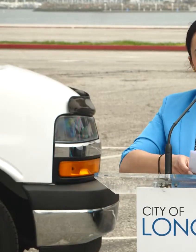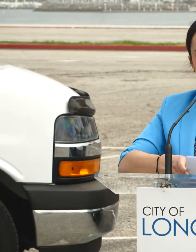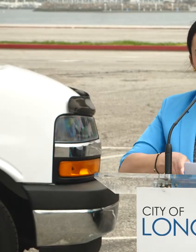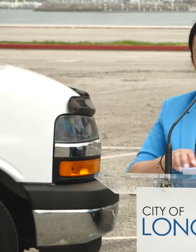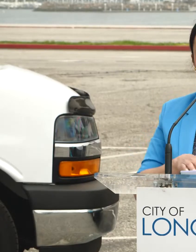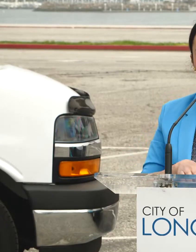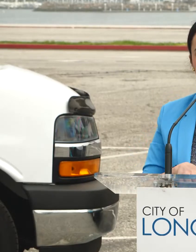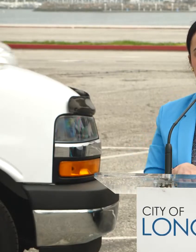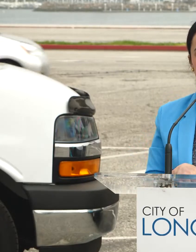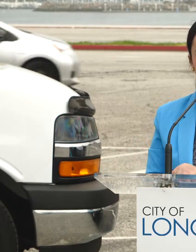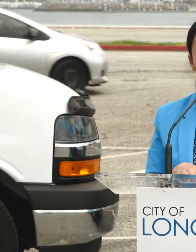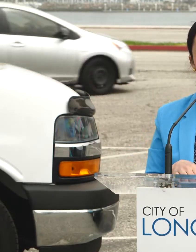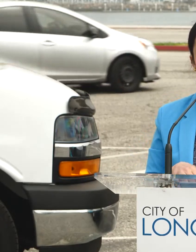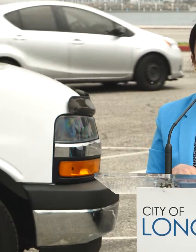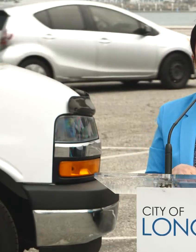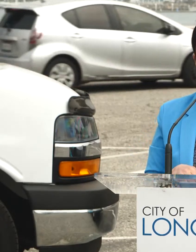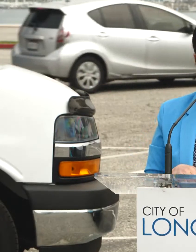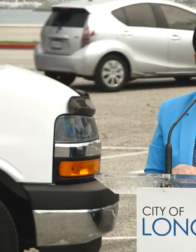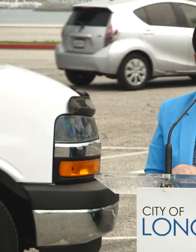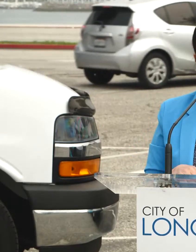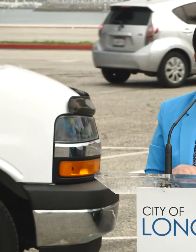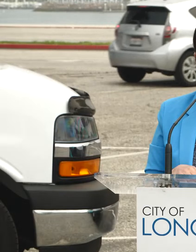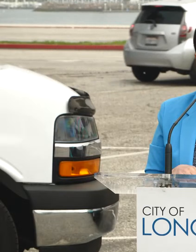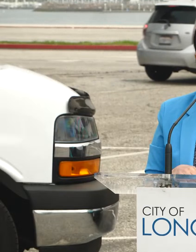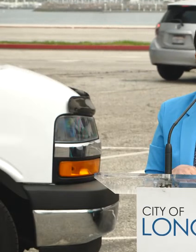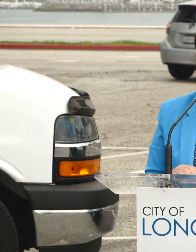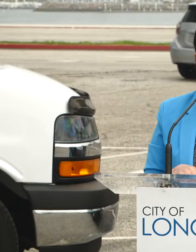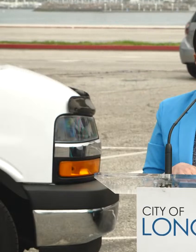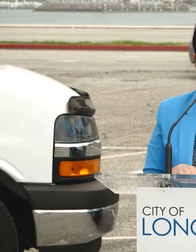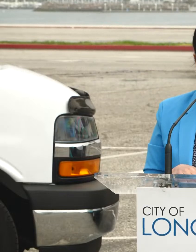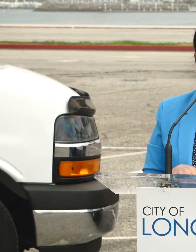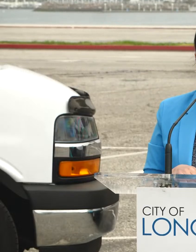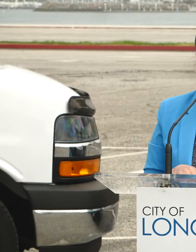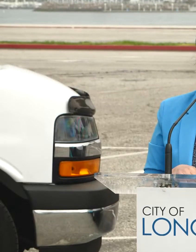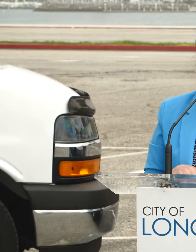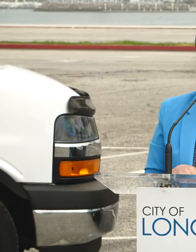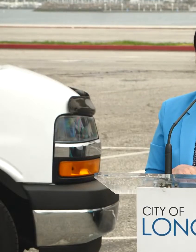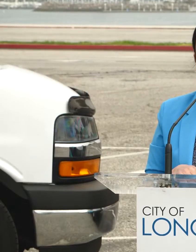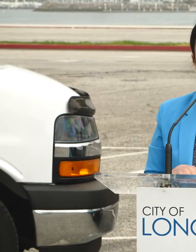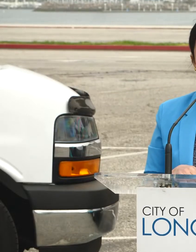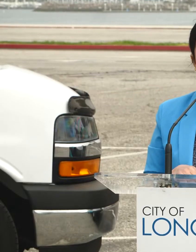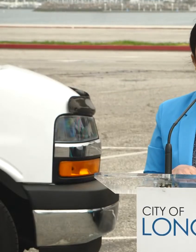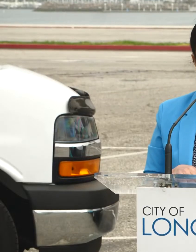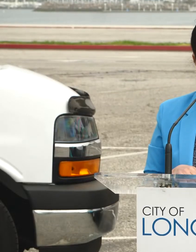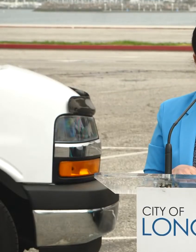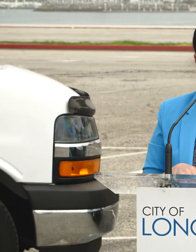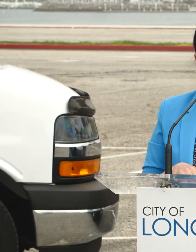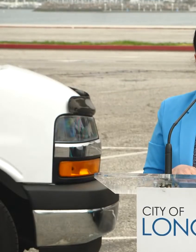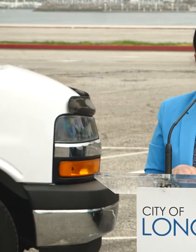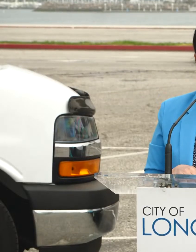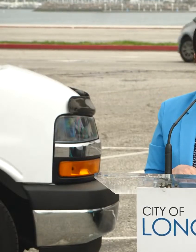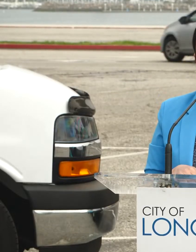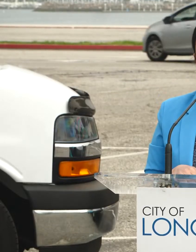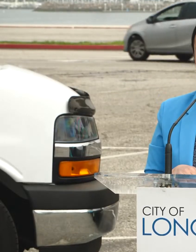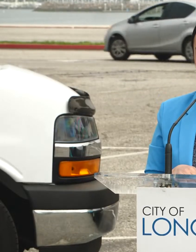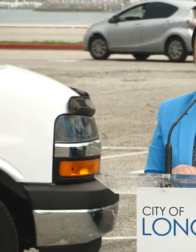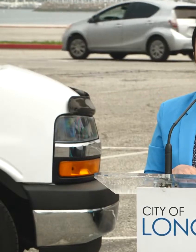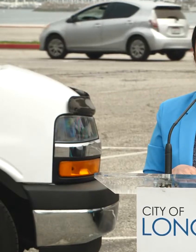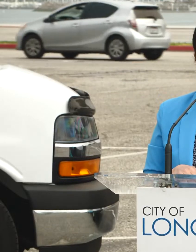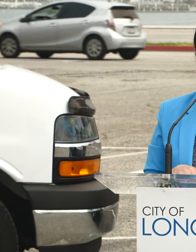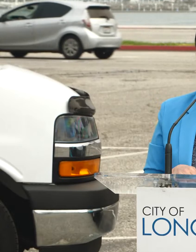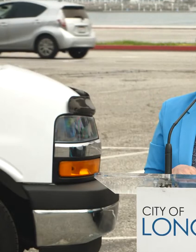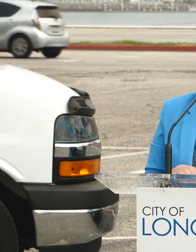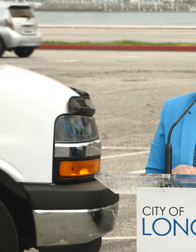sería posible sin los cientos de voluntarios dedicados que se prestan para ayudar a realizar el trabajo. Estuve en el conteo